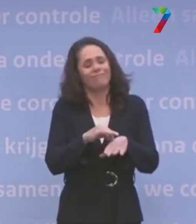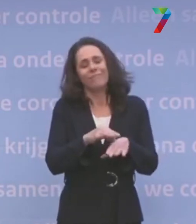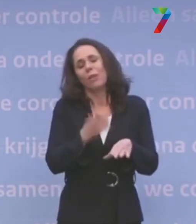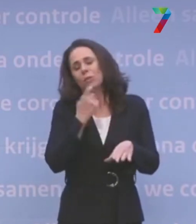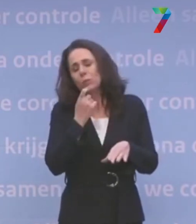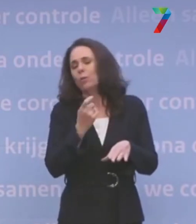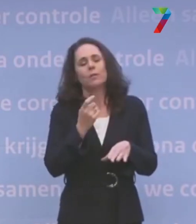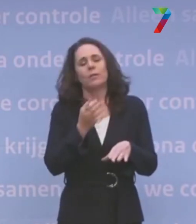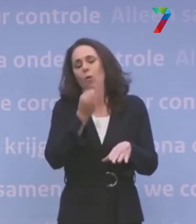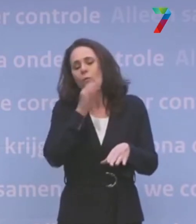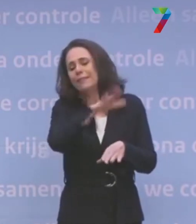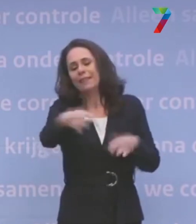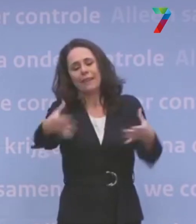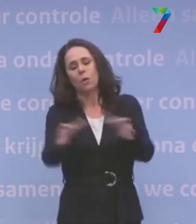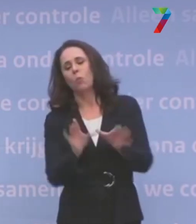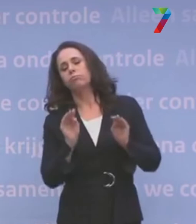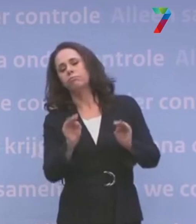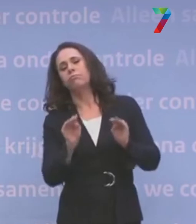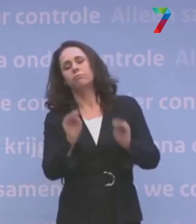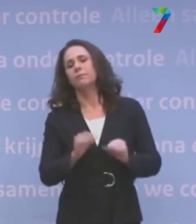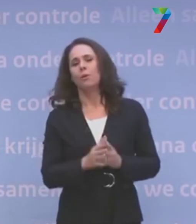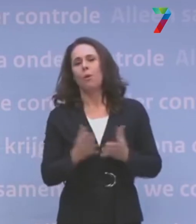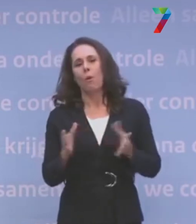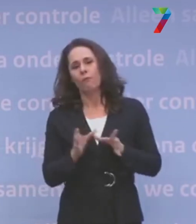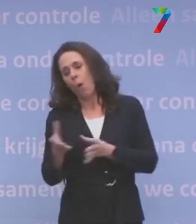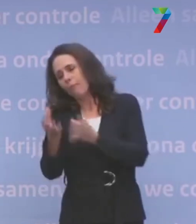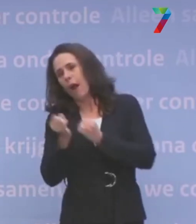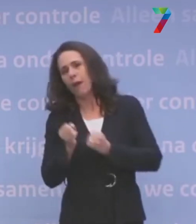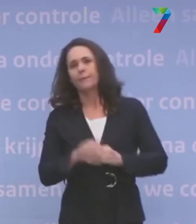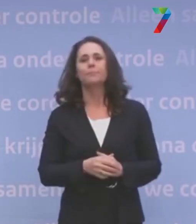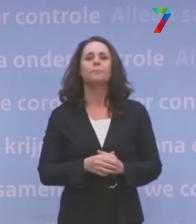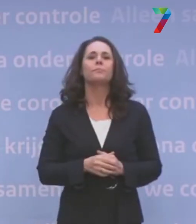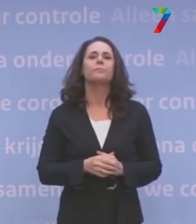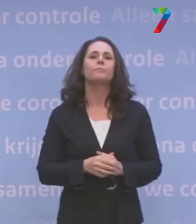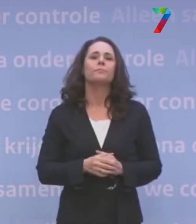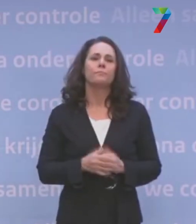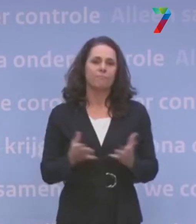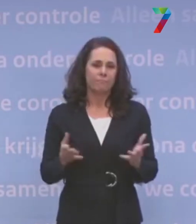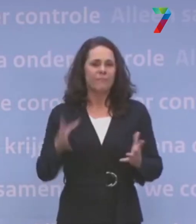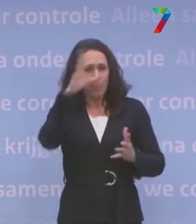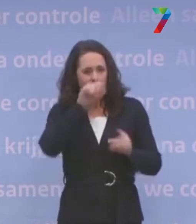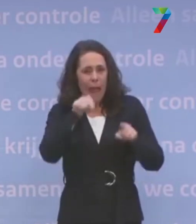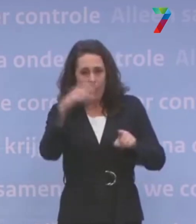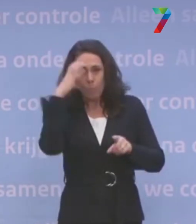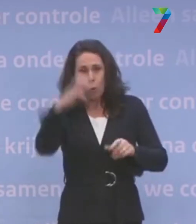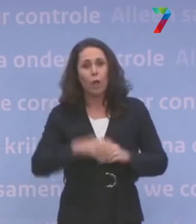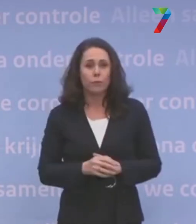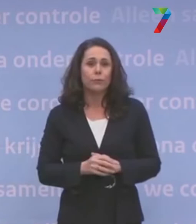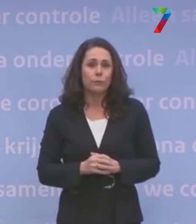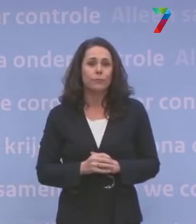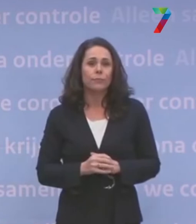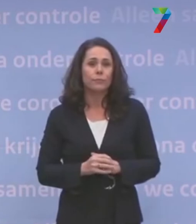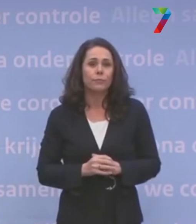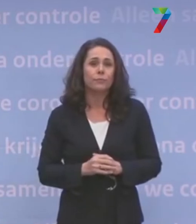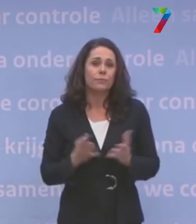de groepen van kinderen hoeven te staan. We snappen de zorgen die er zijn en we willen daar op